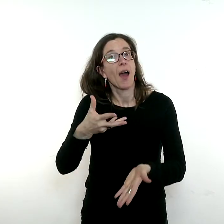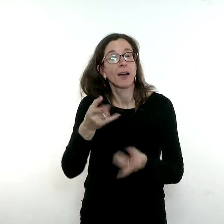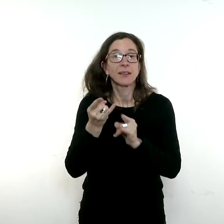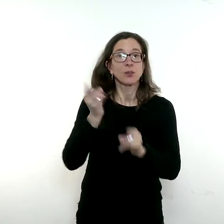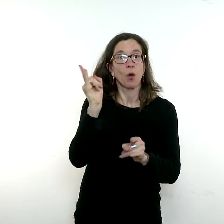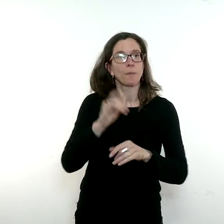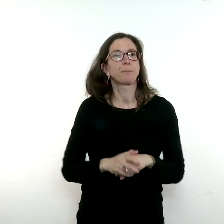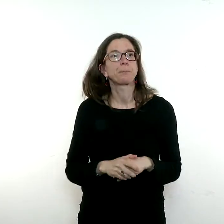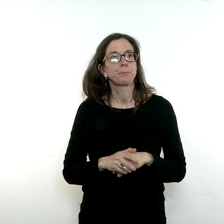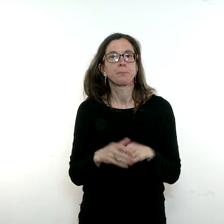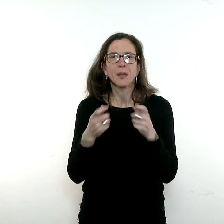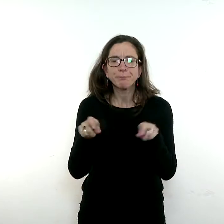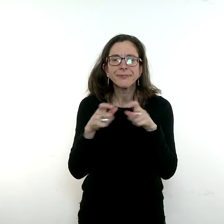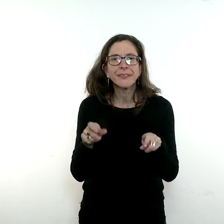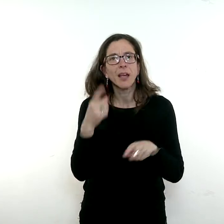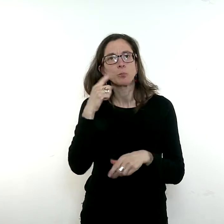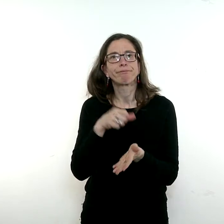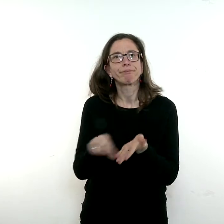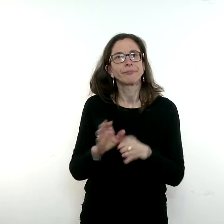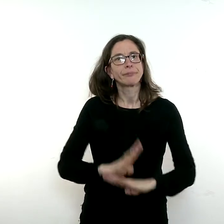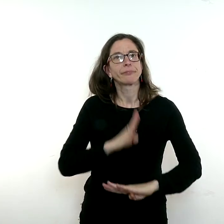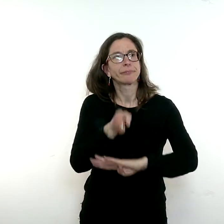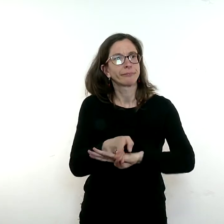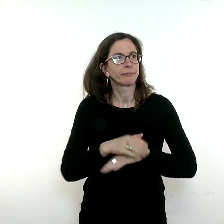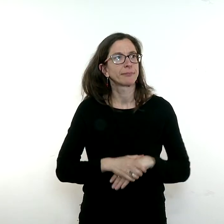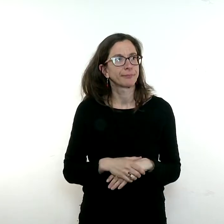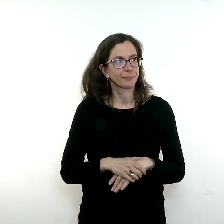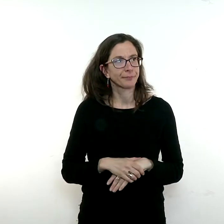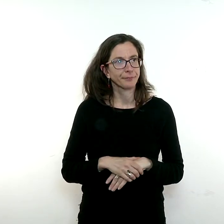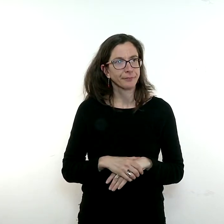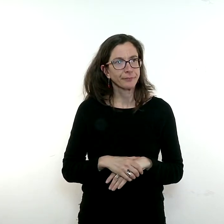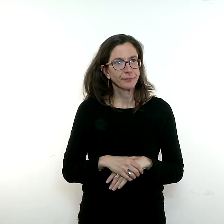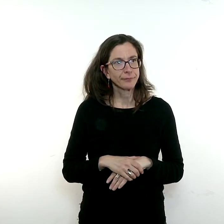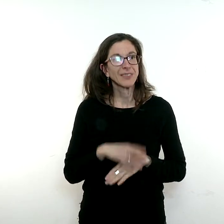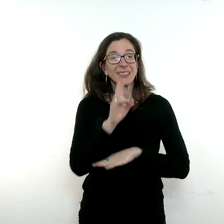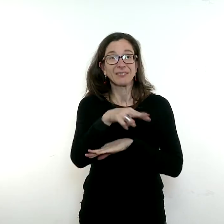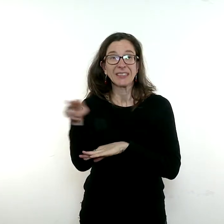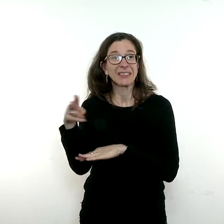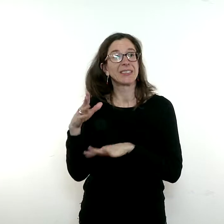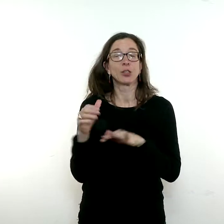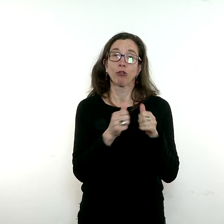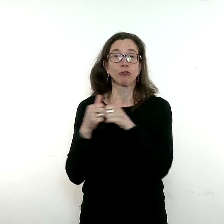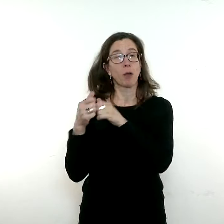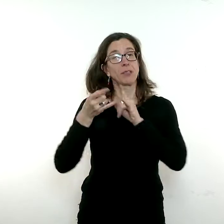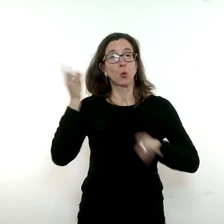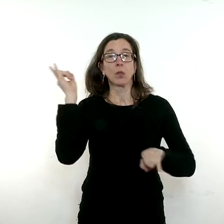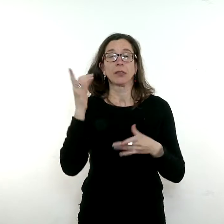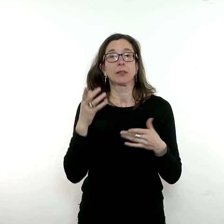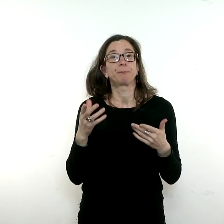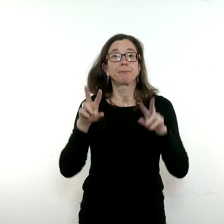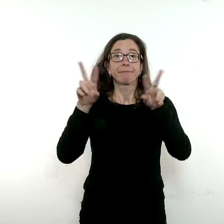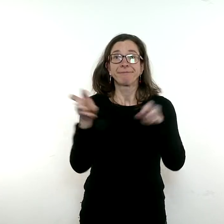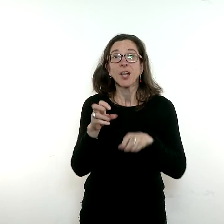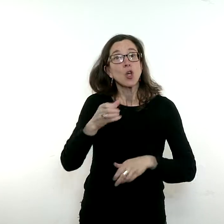d'entrée pour la visite de l'ensemble historique de la Miséricorde pendant l'événement 100 artistes dans la ville.